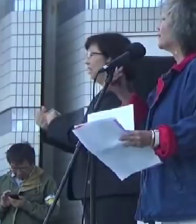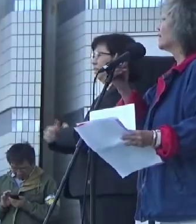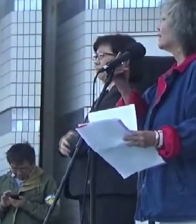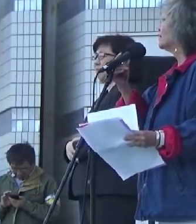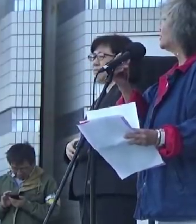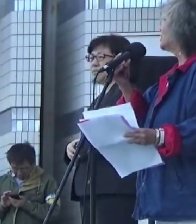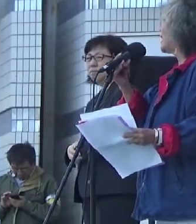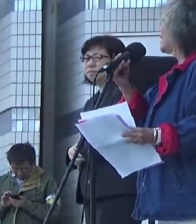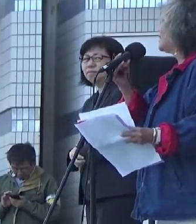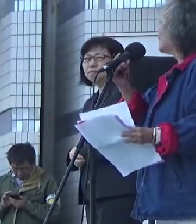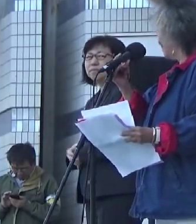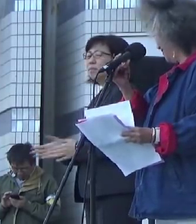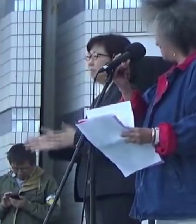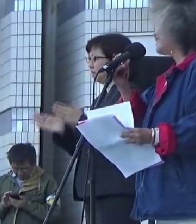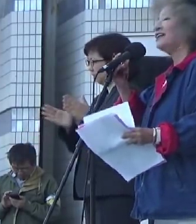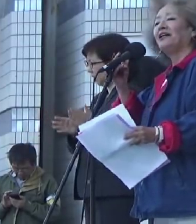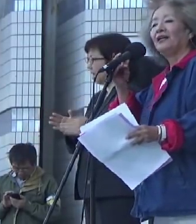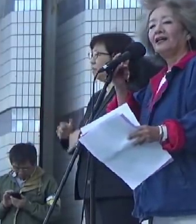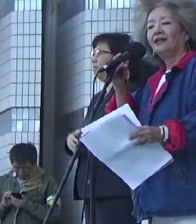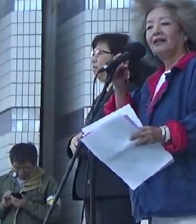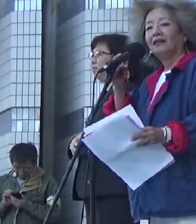ね。そして